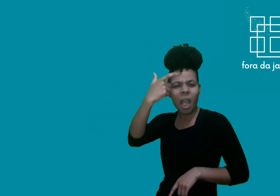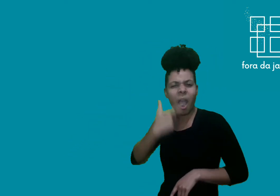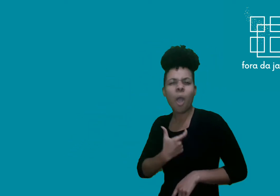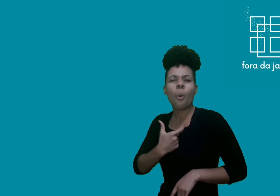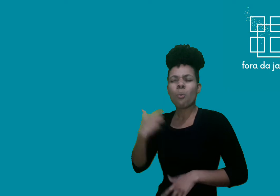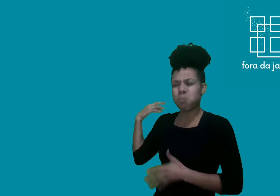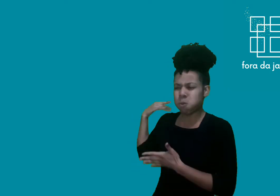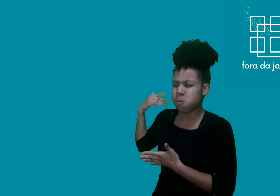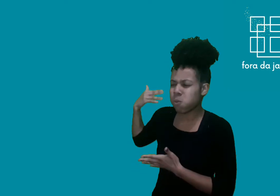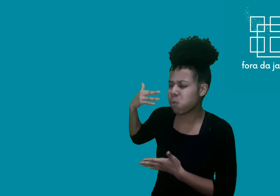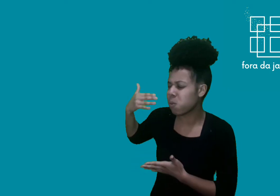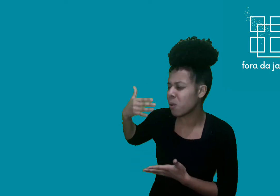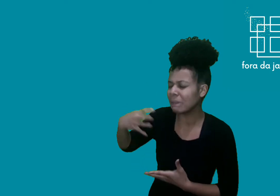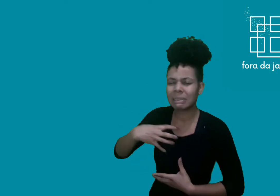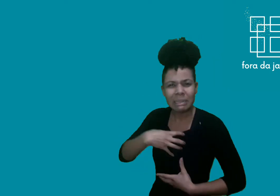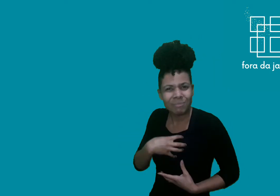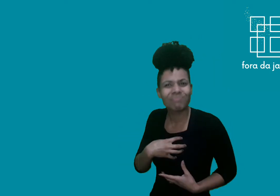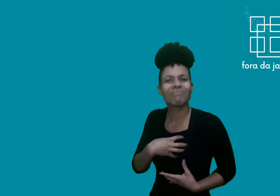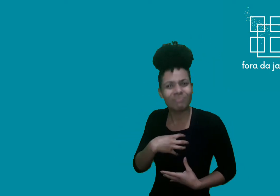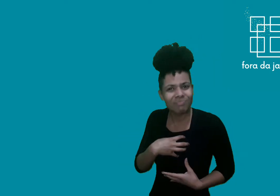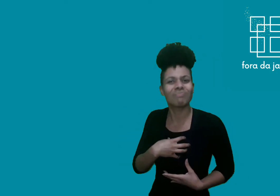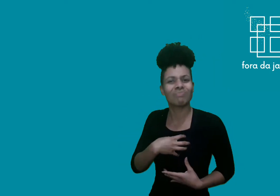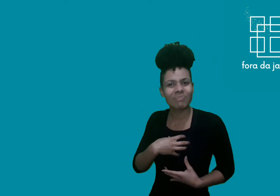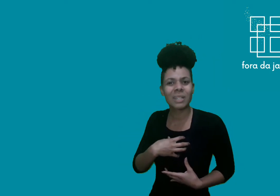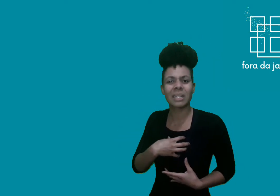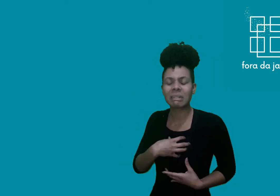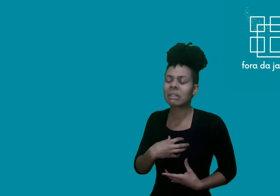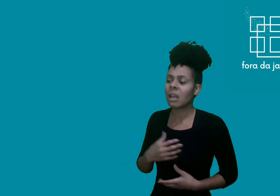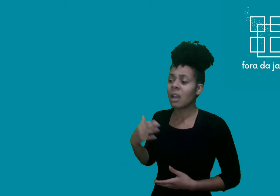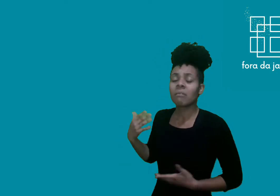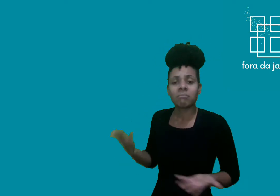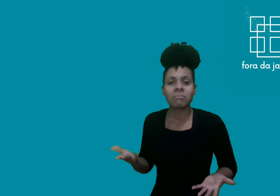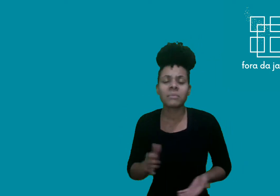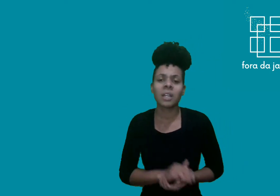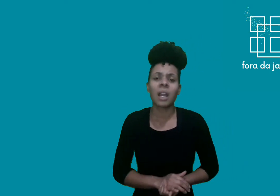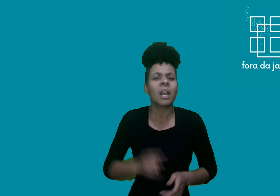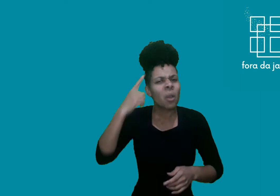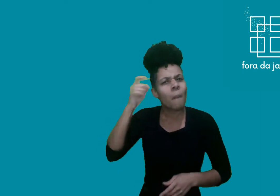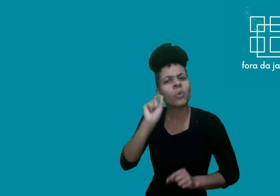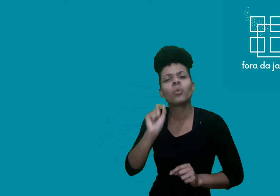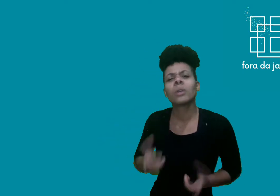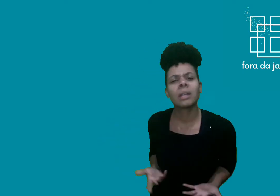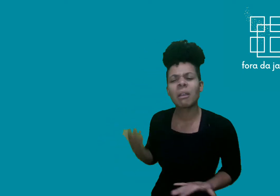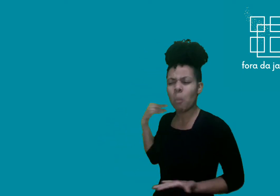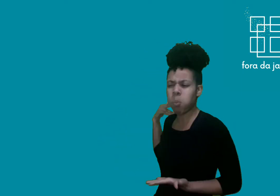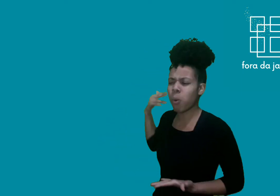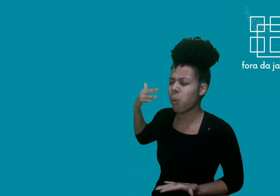de questionar qual que é a, a nossa razão, o que nos motiva a continuar,